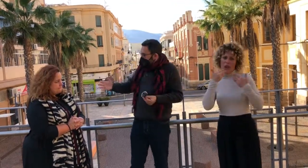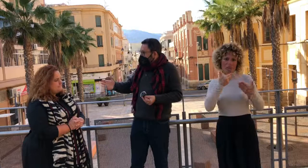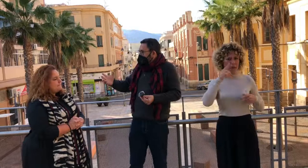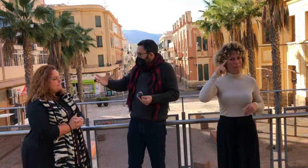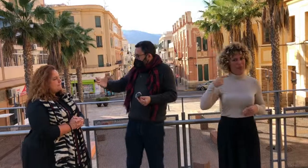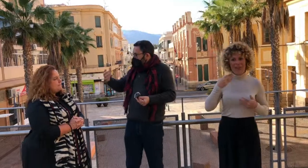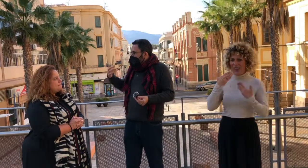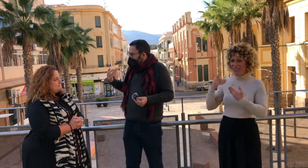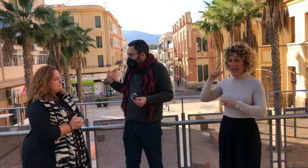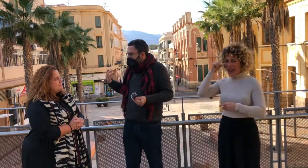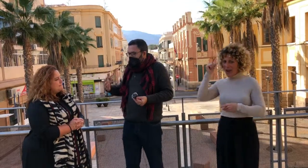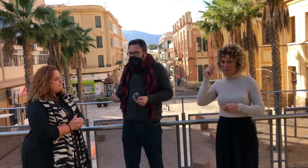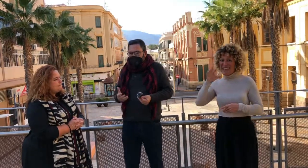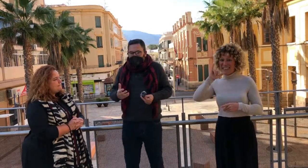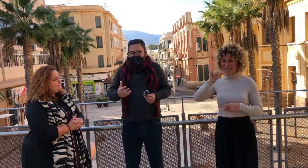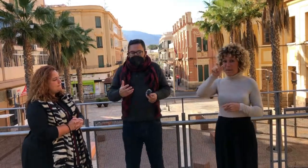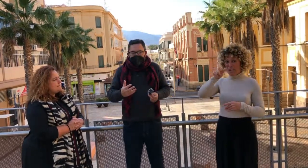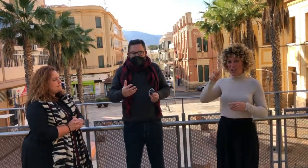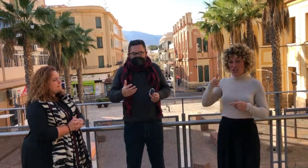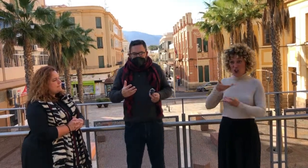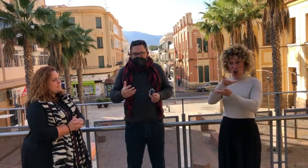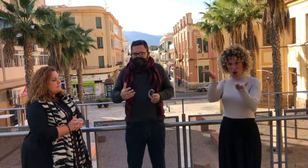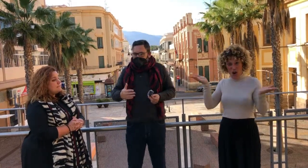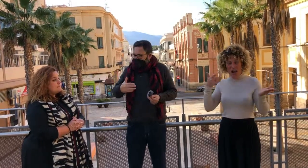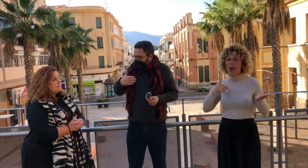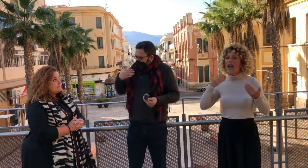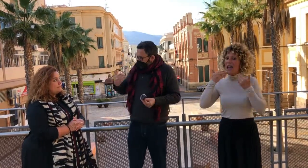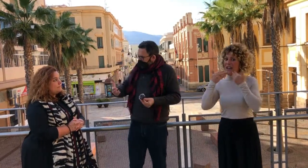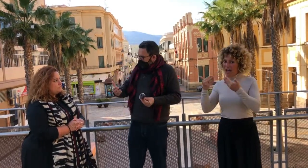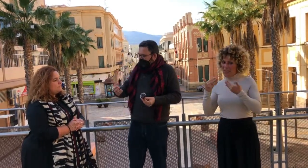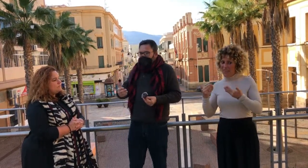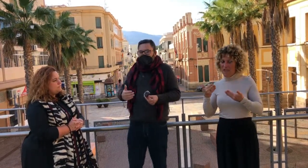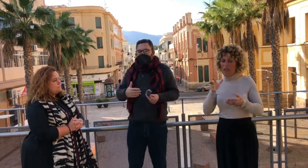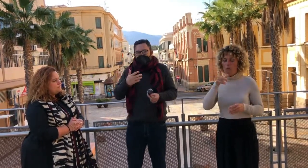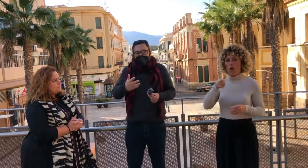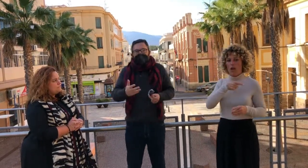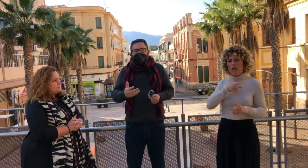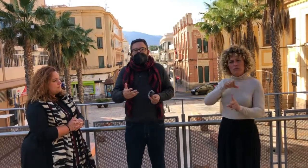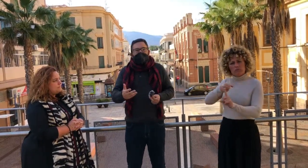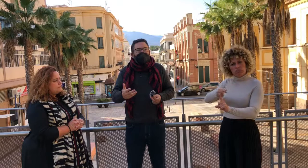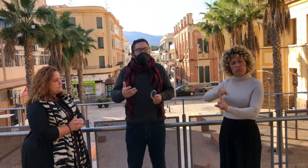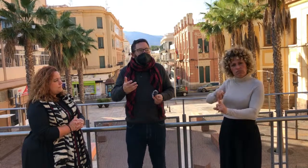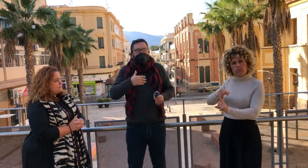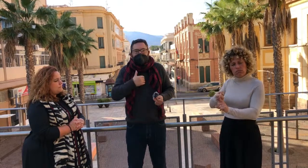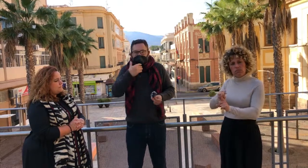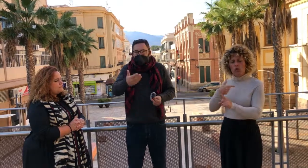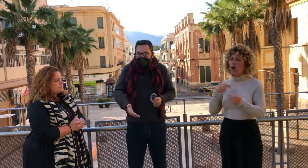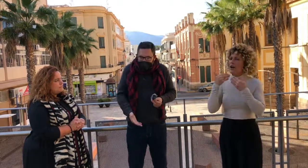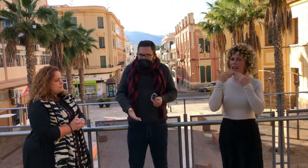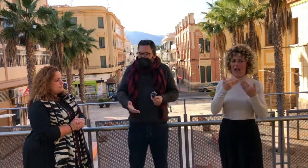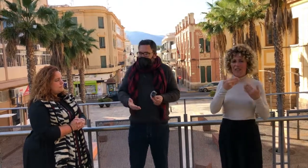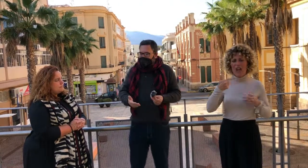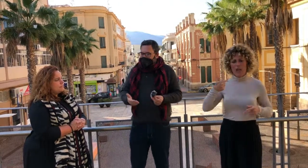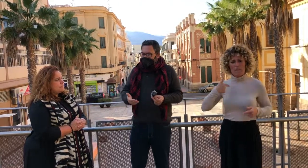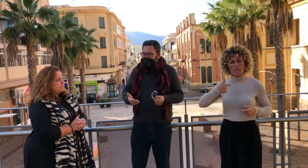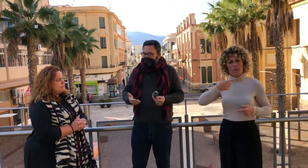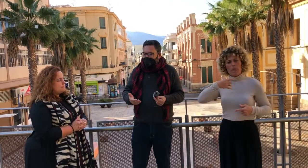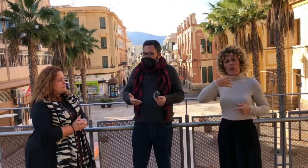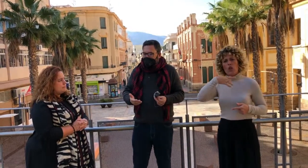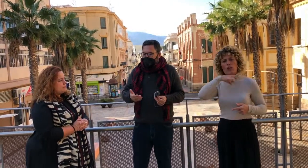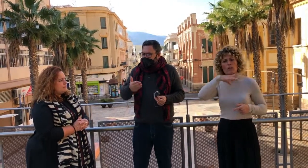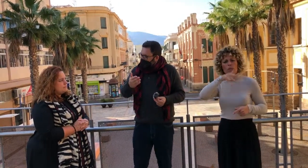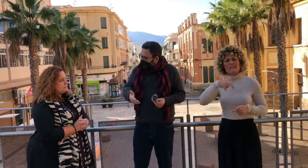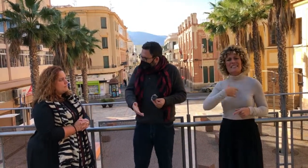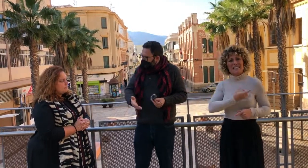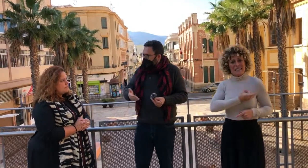agradezco a Carmen y a todas las personas que están detrás, que hayan peleado. Me alegra mucho que mi sindicato, la CGT, esté